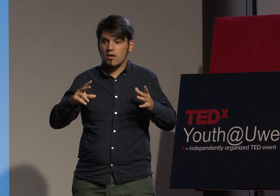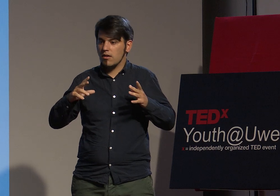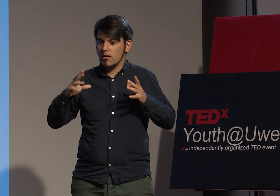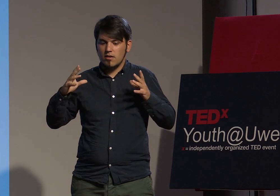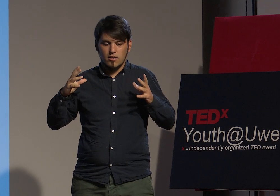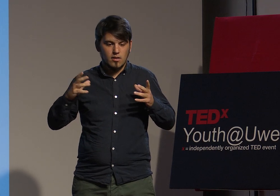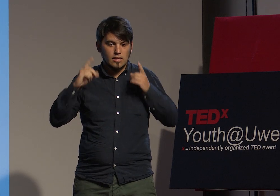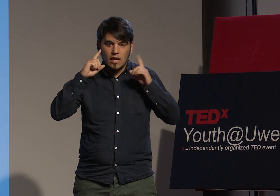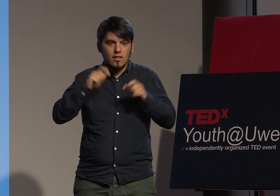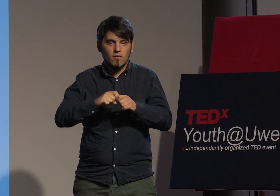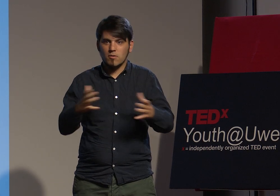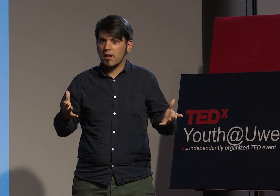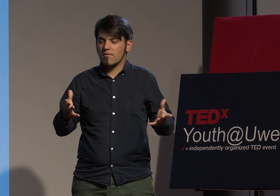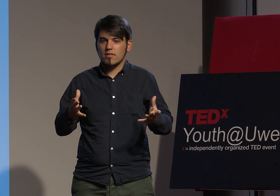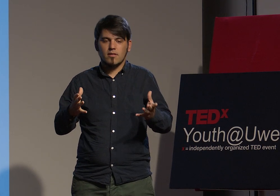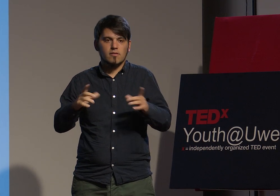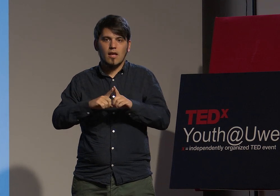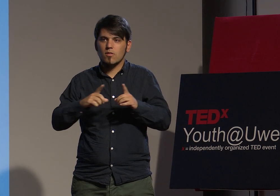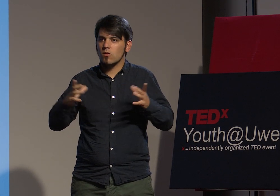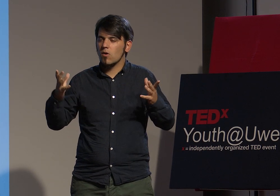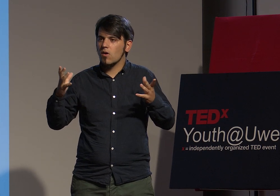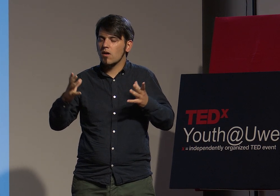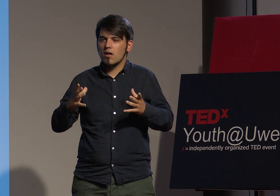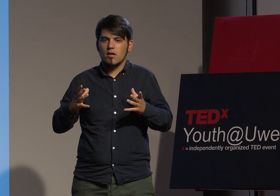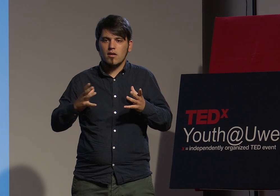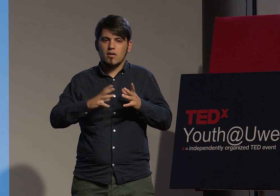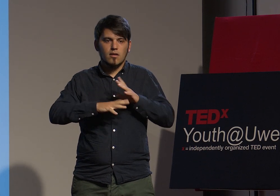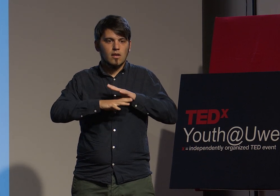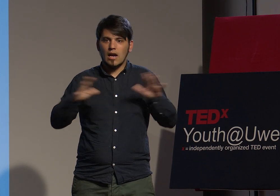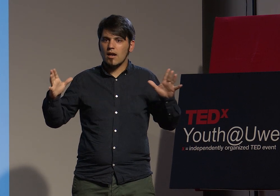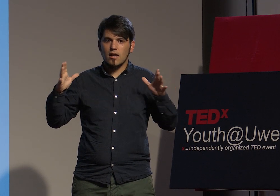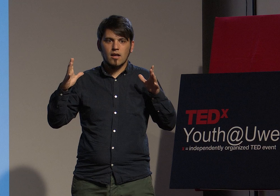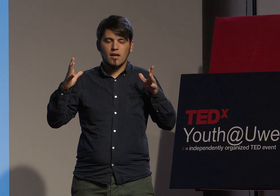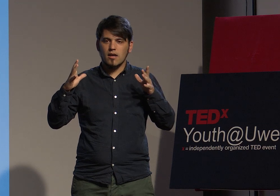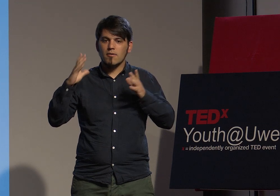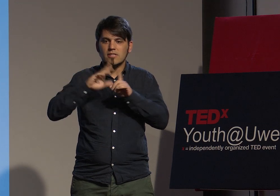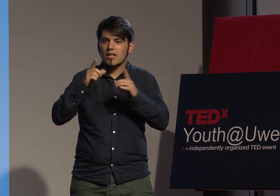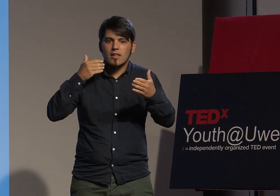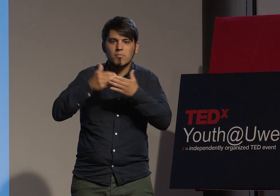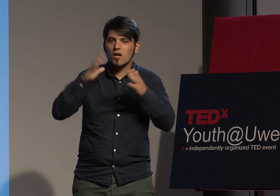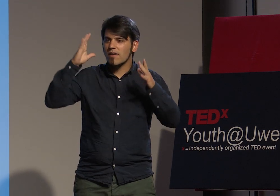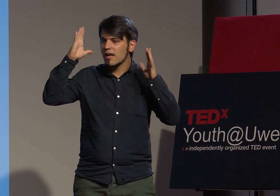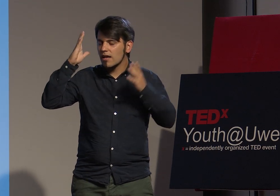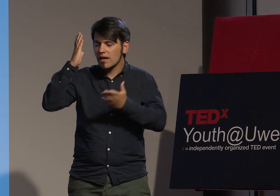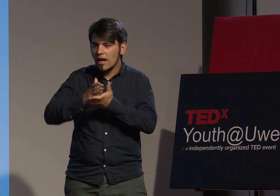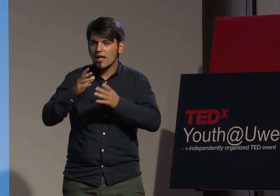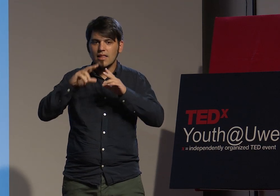когато разбира, че съм глух, се чудят какво да правя, какво да правят. Край, все едно, края на света.